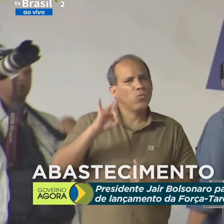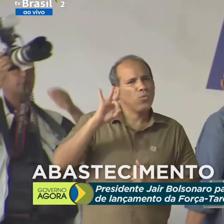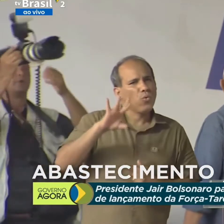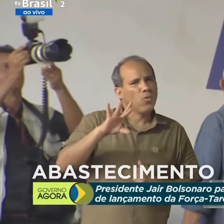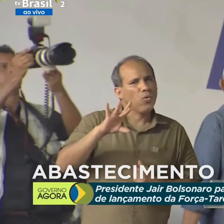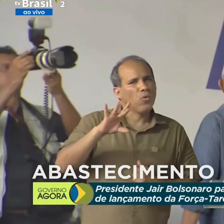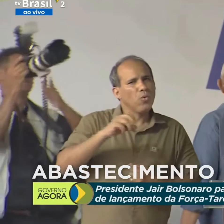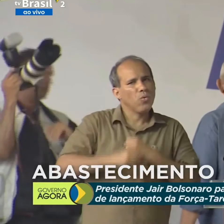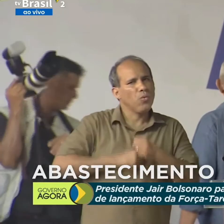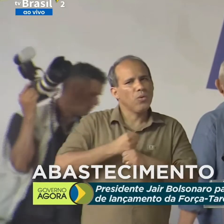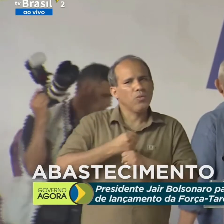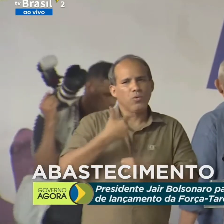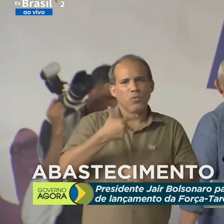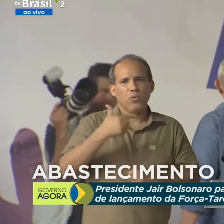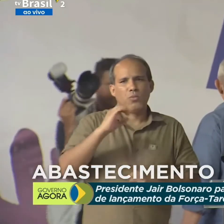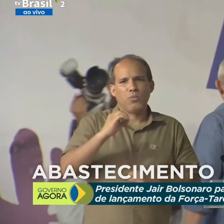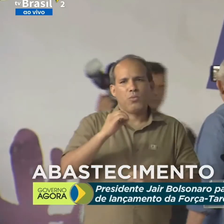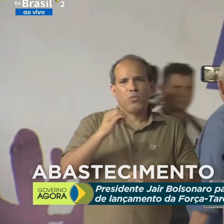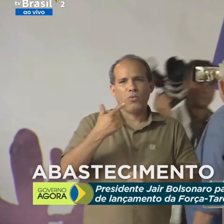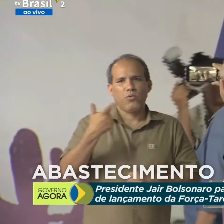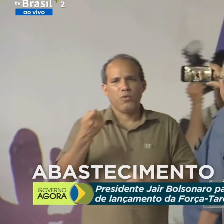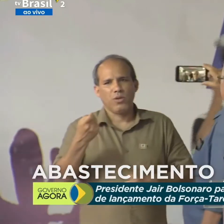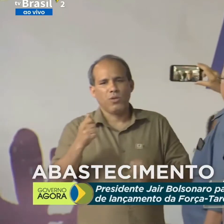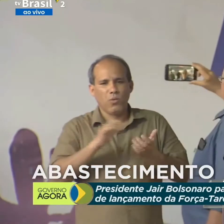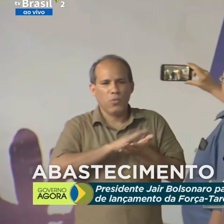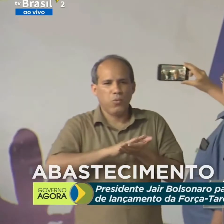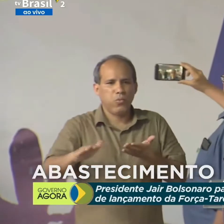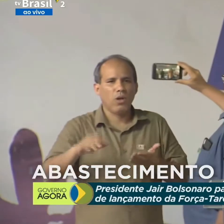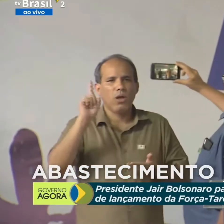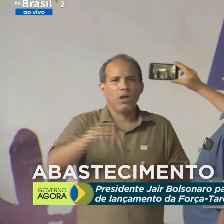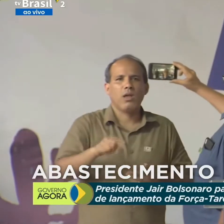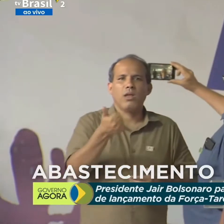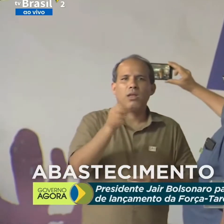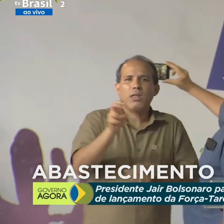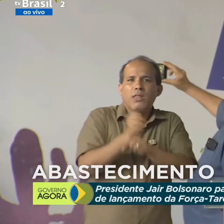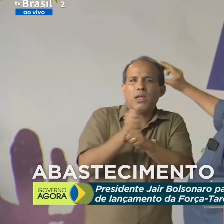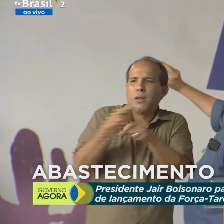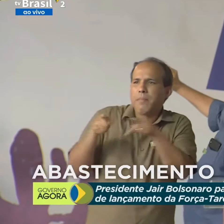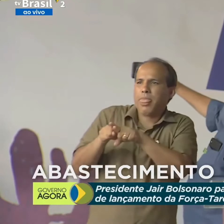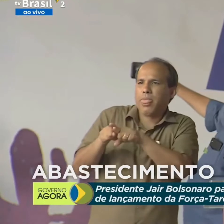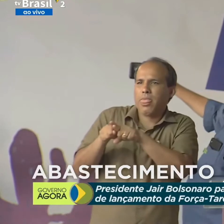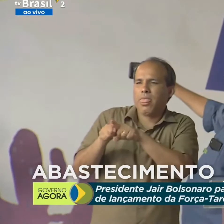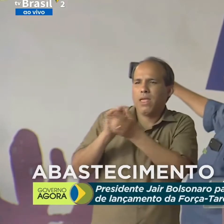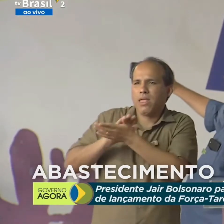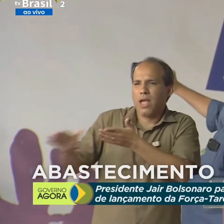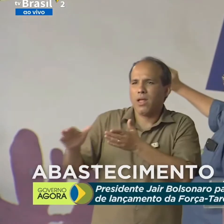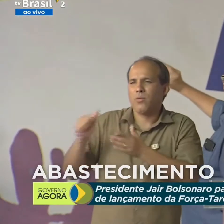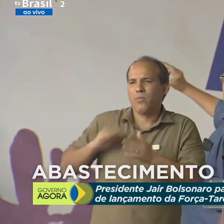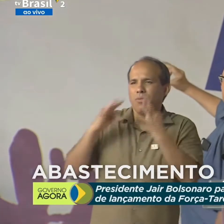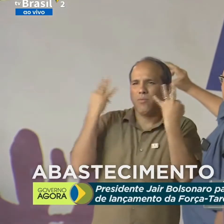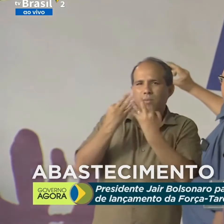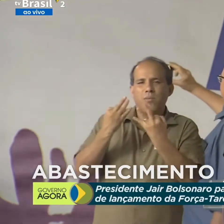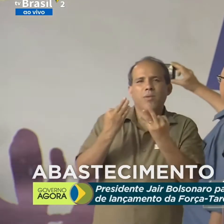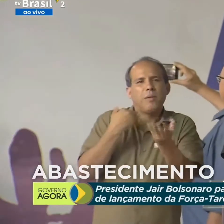Somente em 2020, gastamos o equivalente a 15 anos de Bolsa Família para